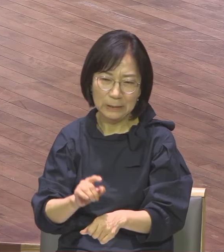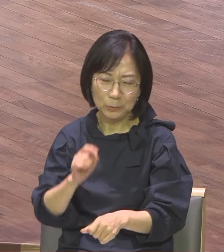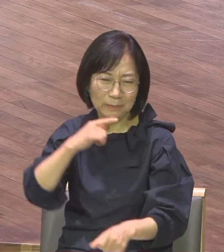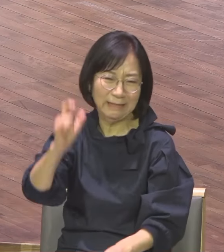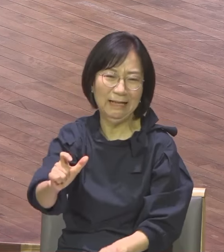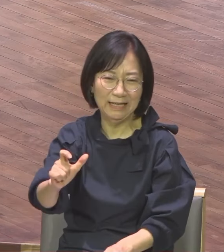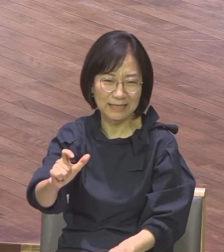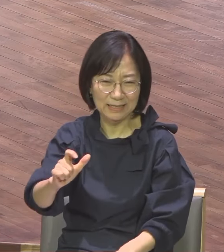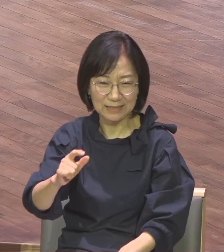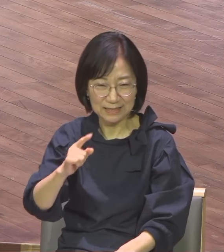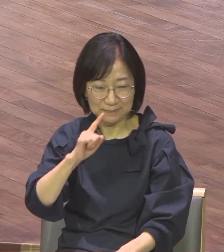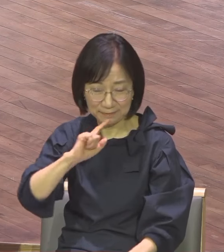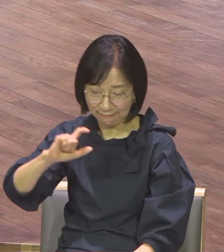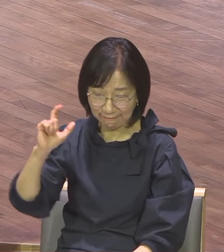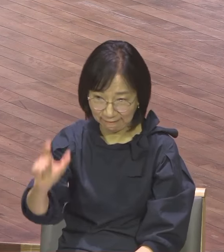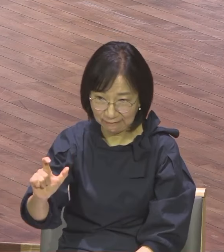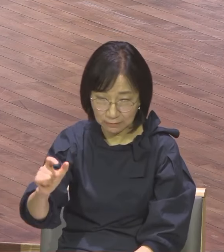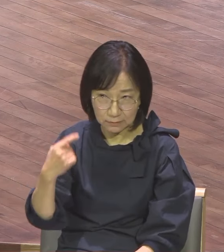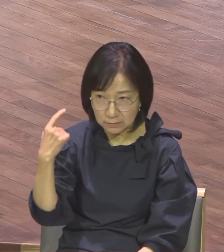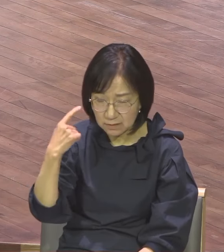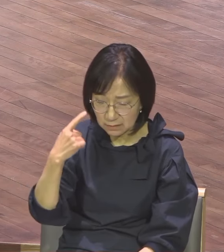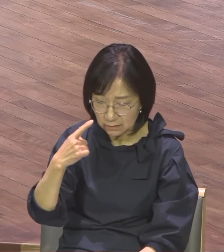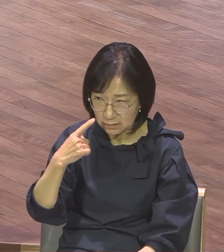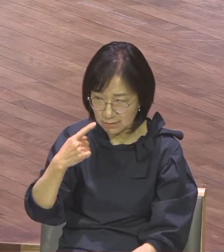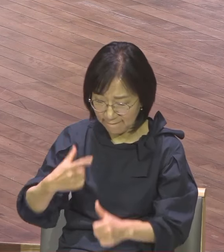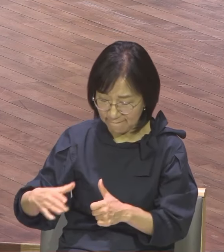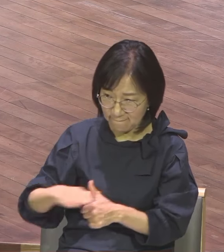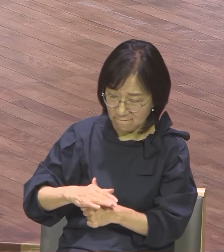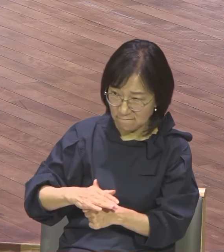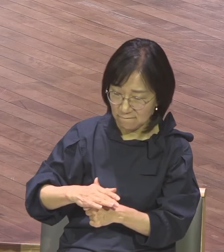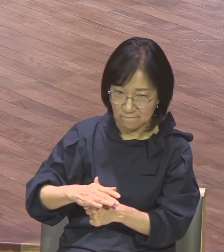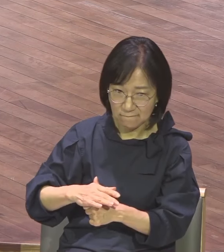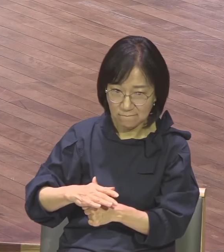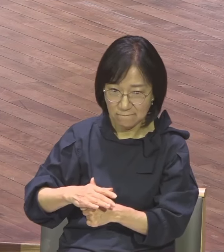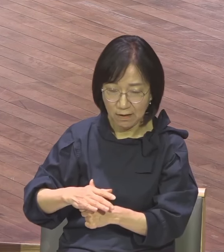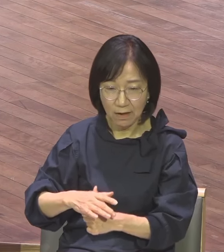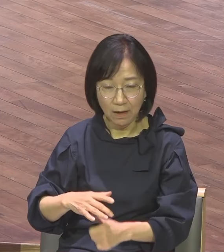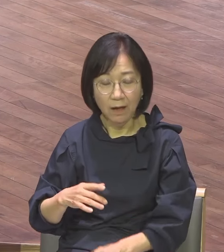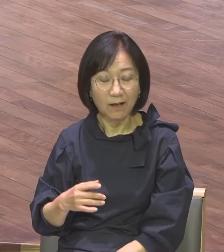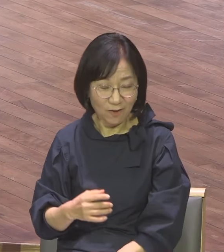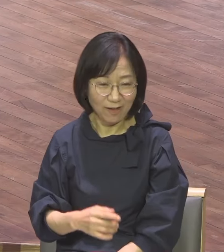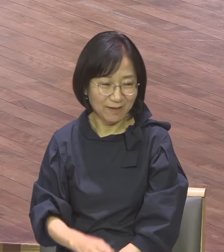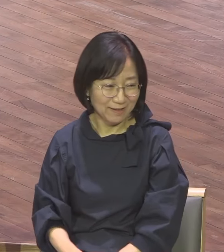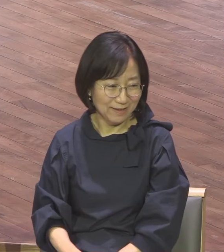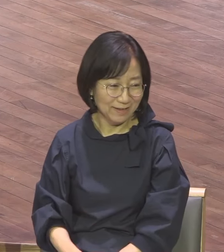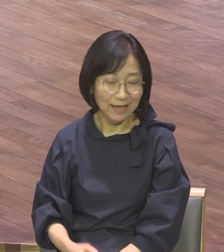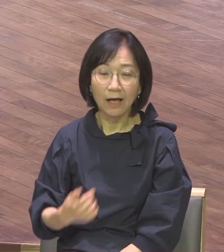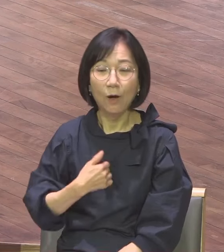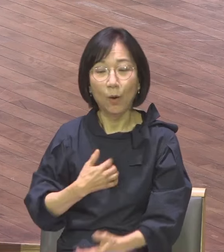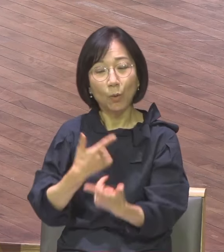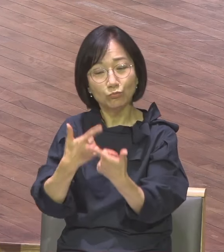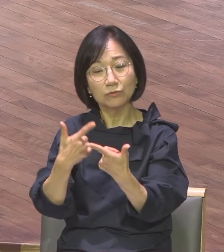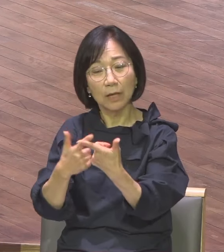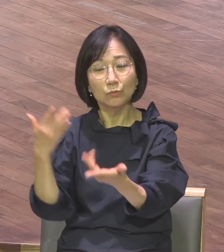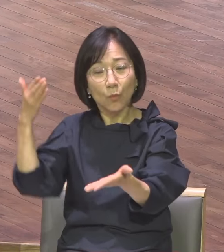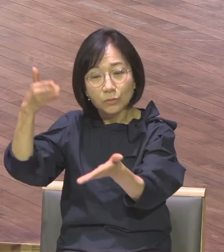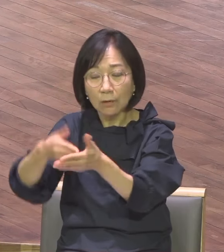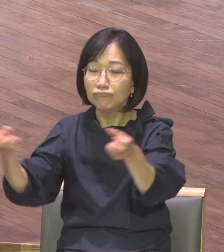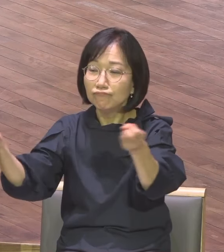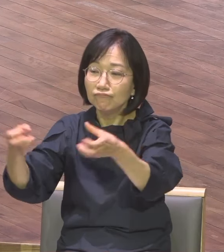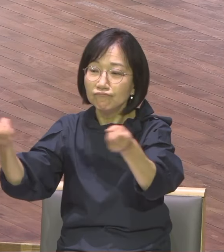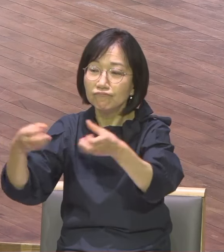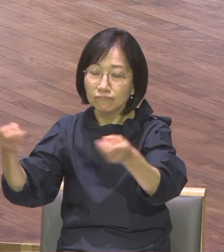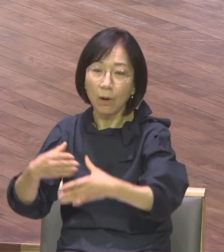다릅니다. 표현이 다르기 때문에 꼭 부상하면 저는 뭐 엄청 편하거든요. 똑같으니까 뭐 지적할 것도